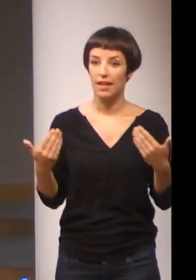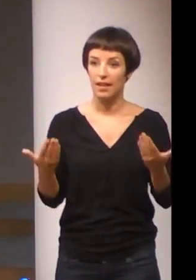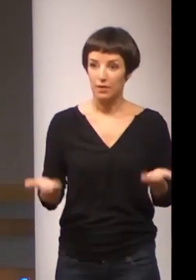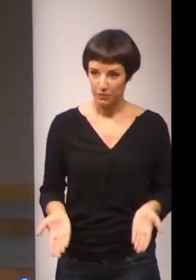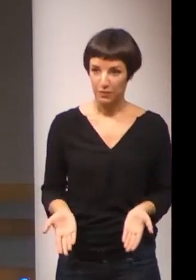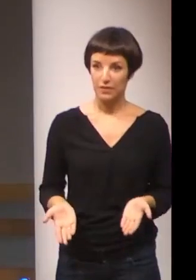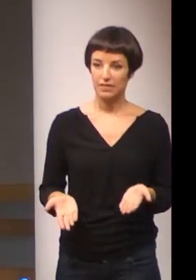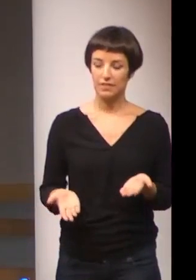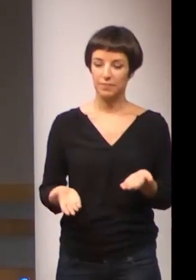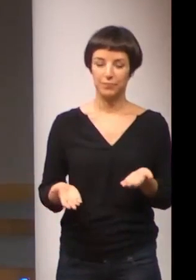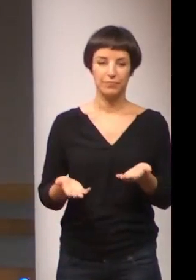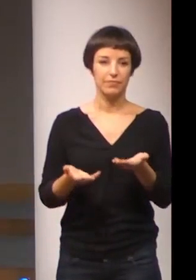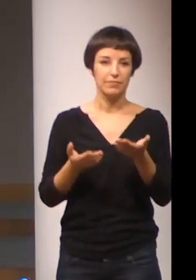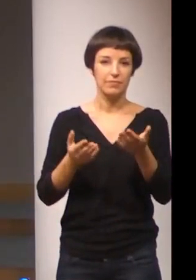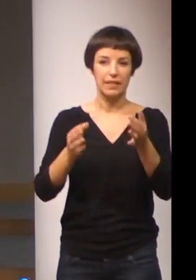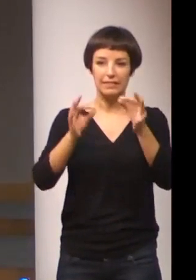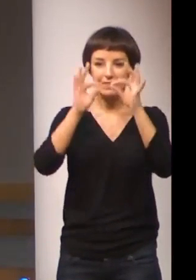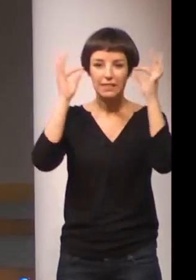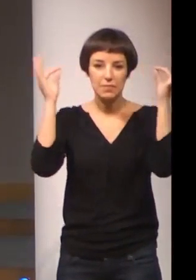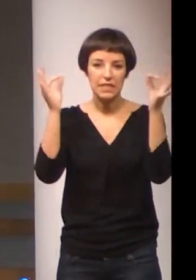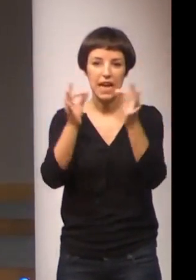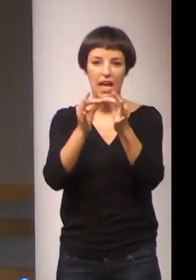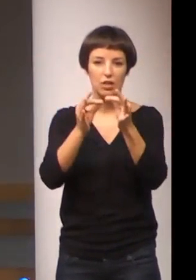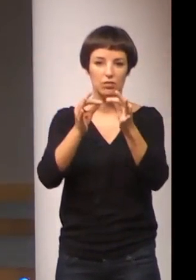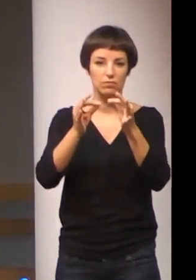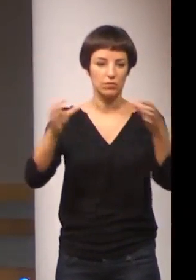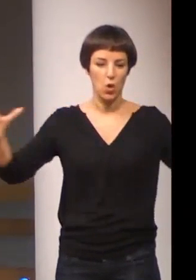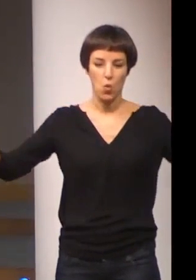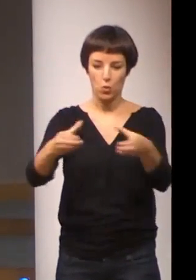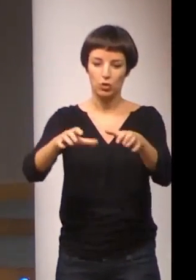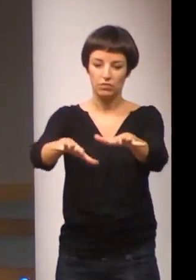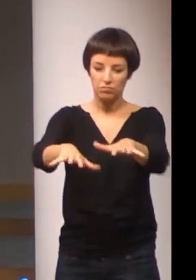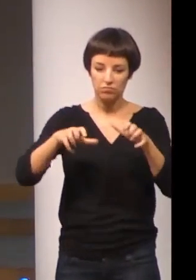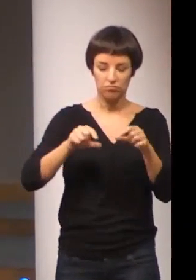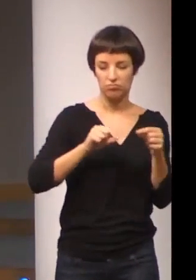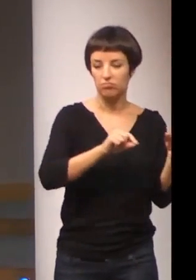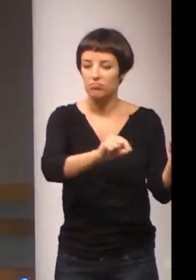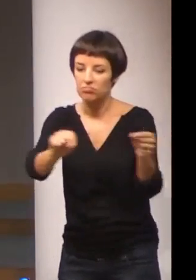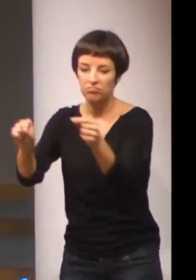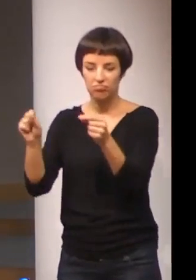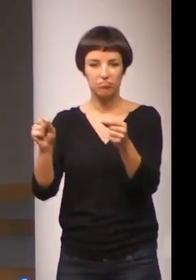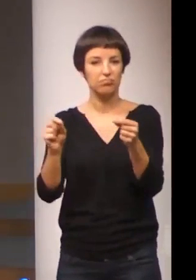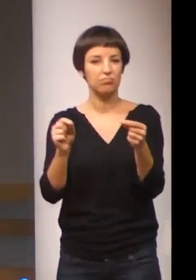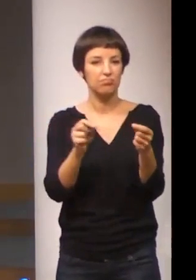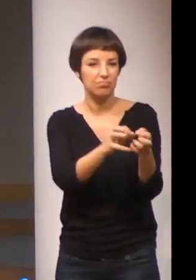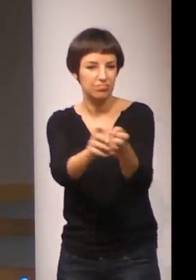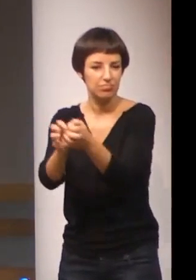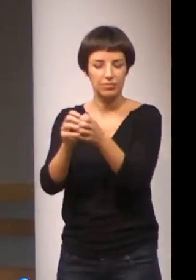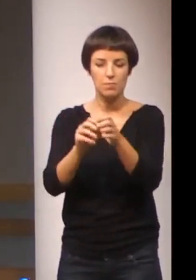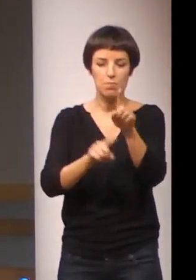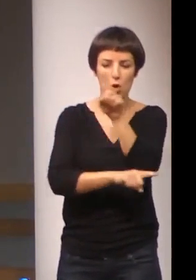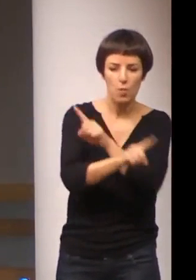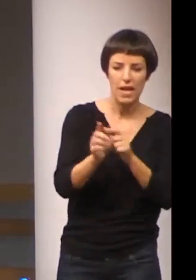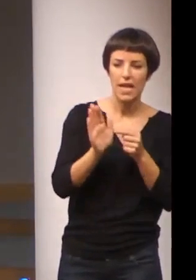el seminario conjunto de discusión, de planteamiento de problemas,